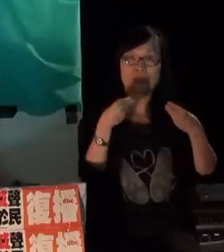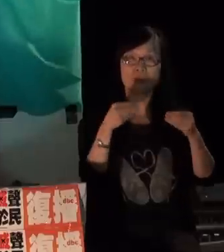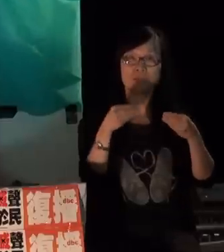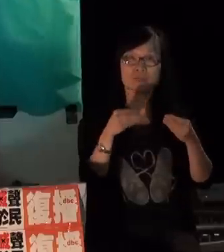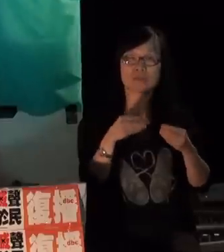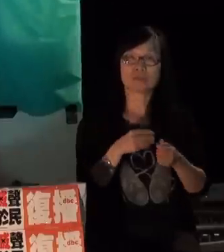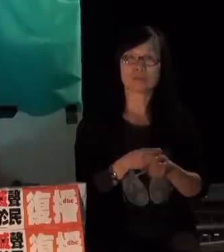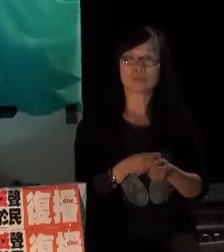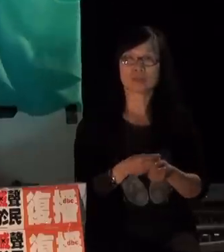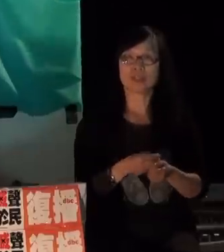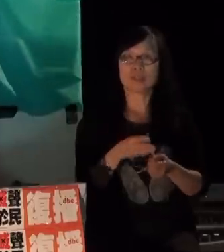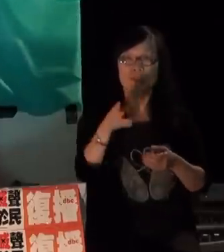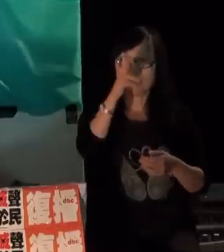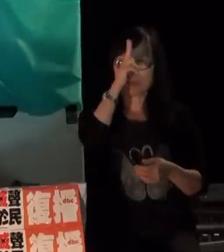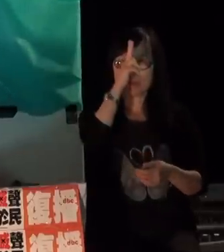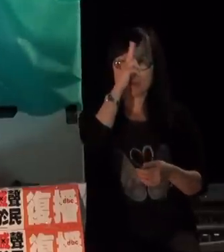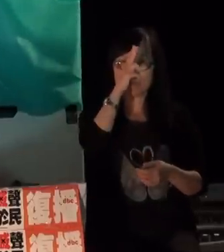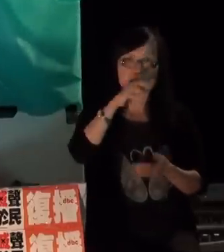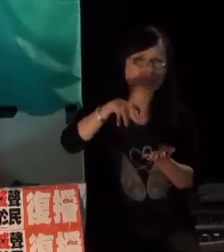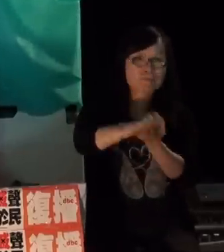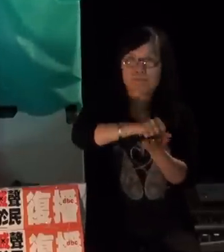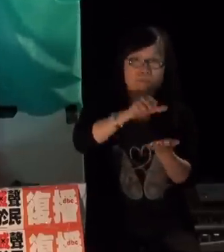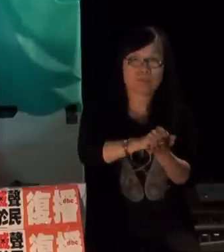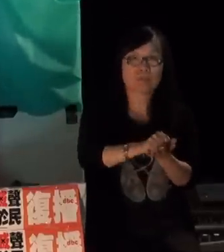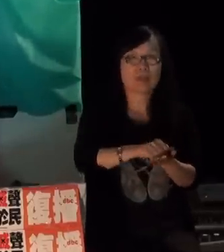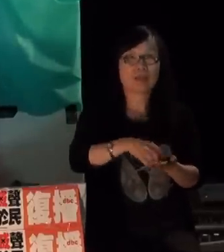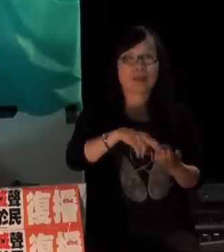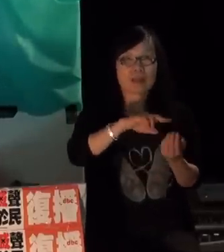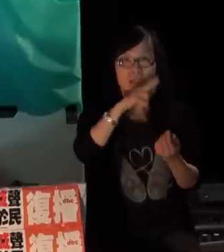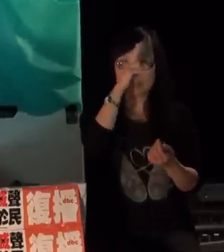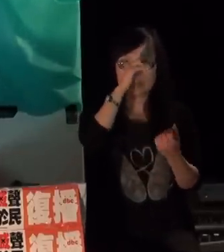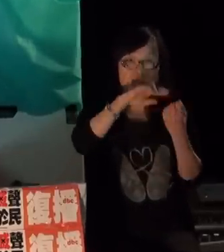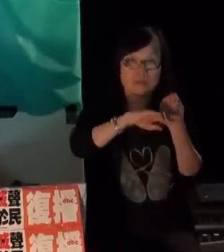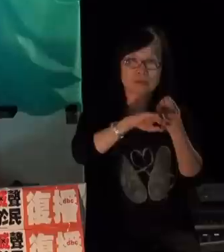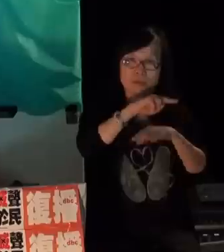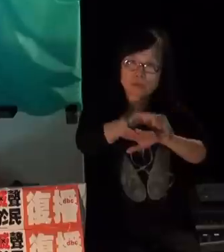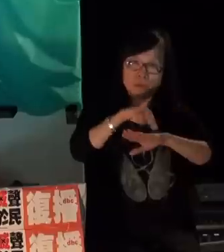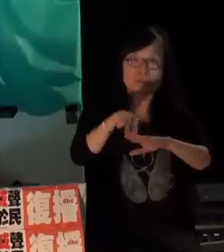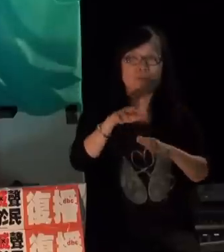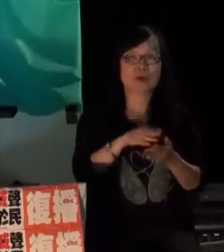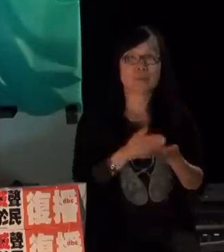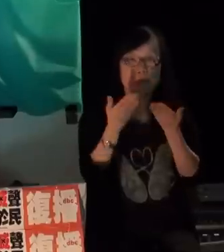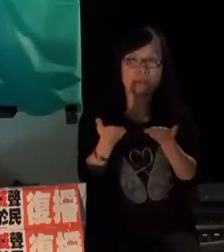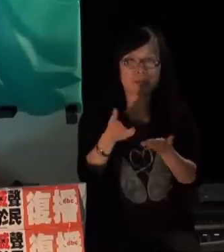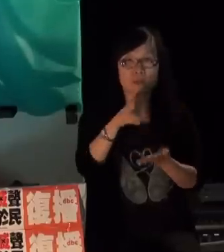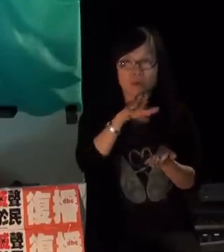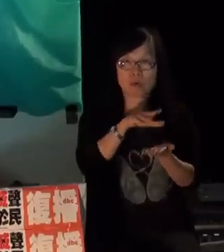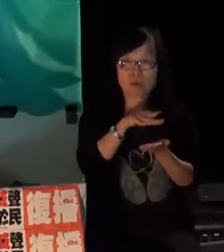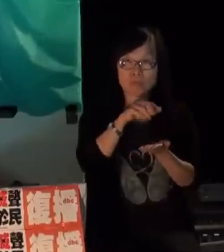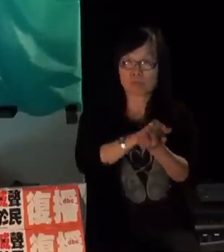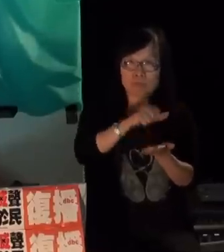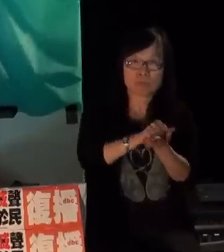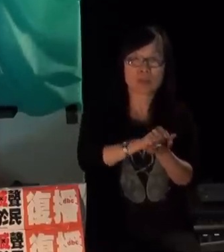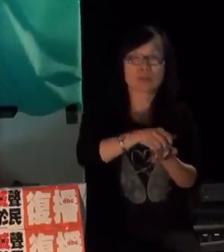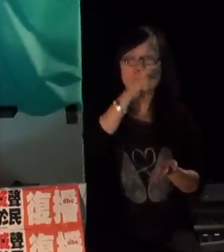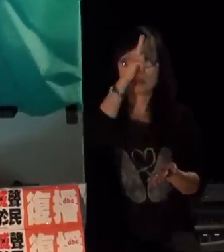係話，當一個政府專橫嘅時候，或者制度上面係令到呢個專橫嘅政府係會更專